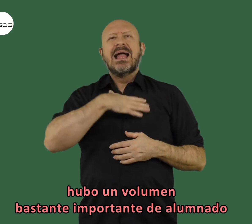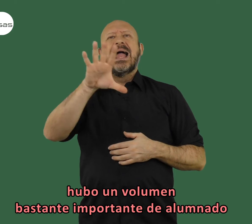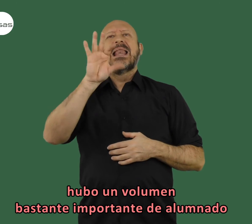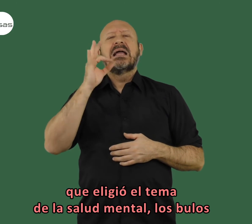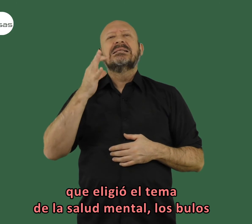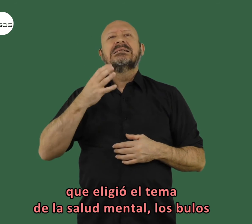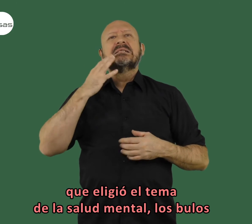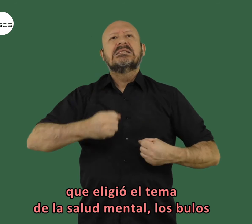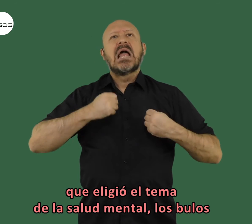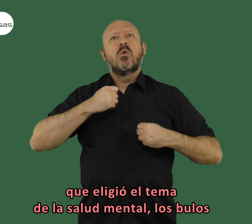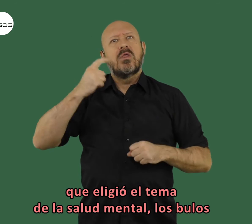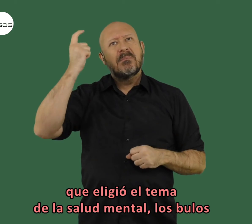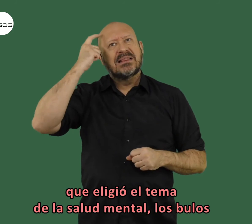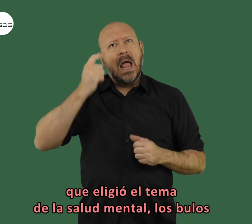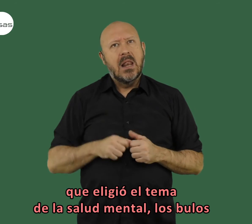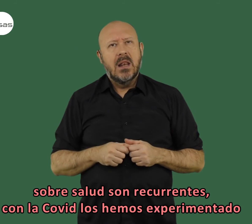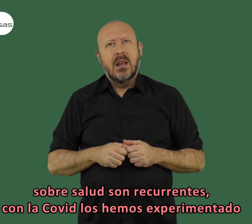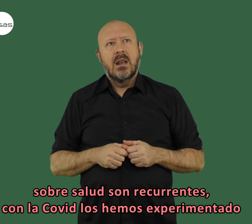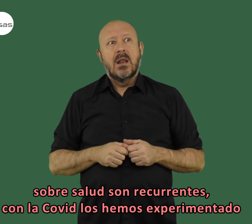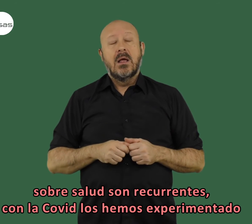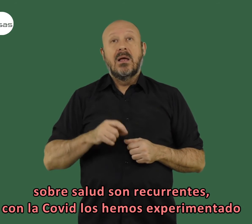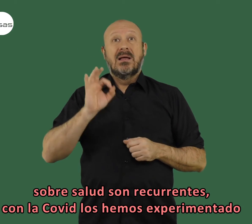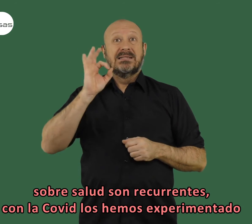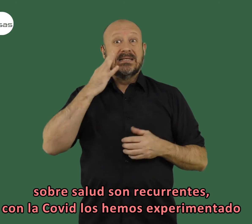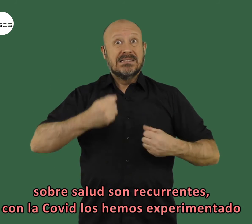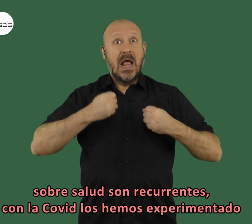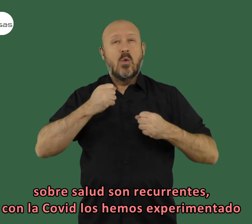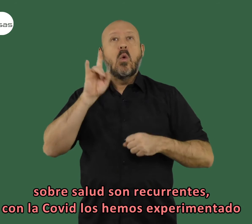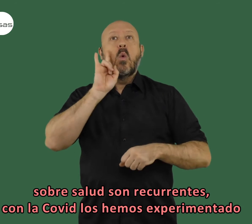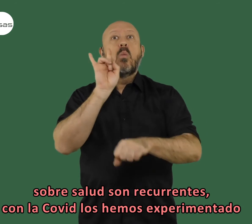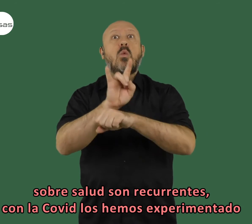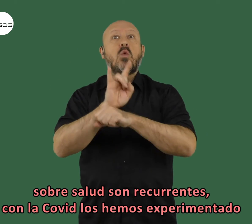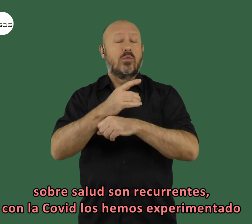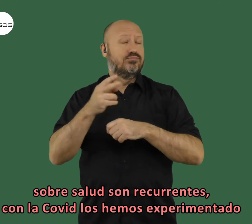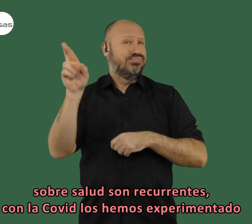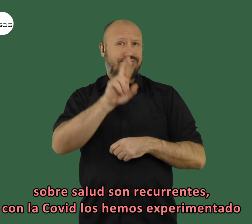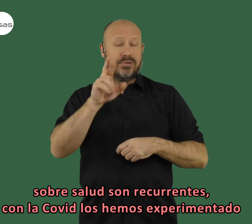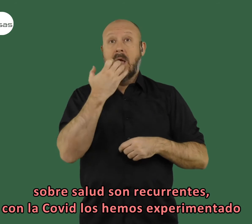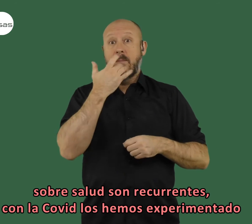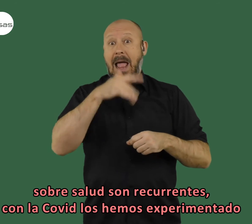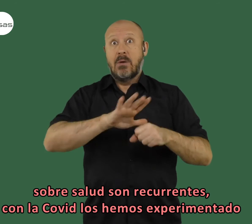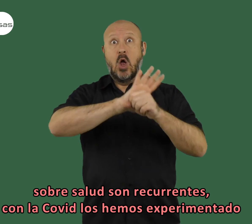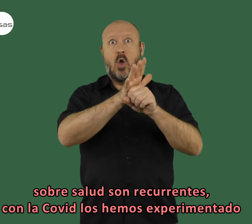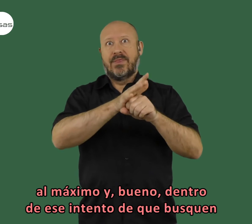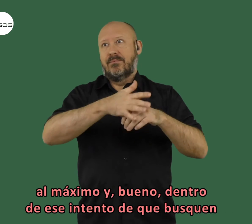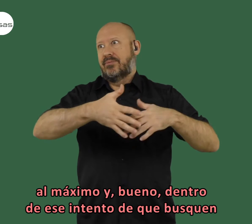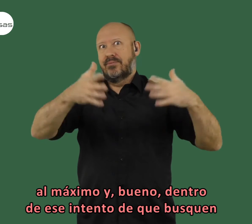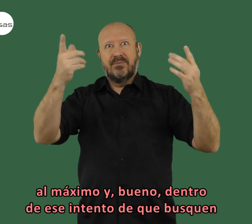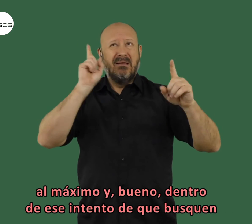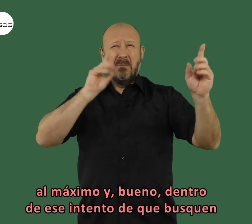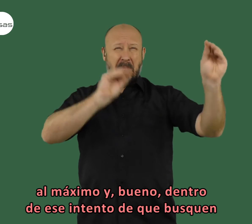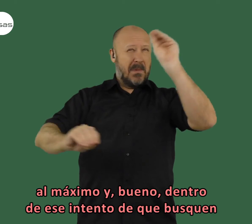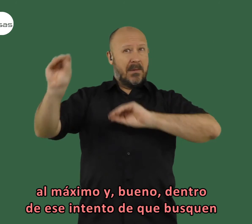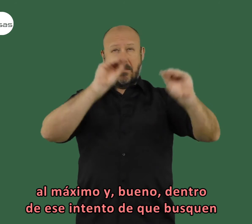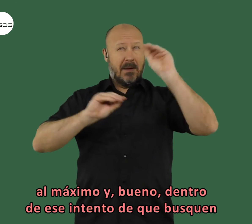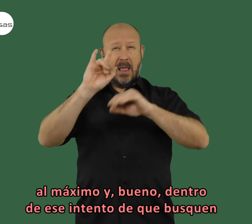importante de alumnado que eligió el tema de la salud mental. Los bulos sobre salud son recurrentes, con la COVID los hemos experimentado al